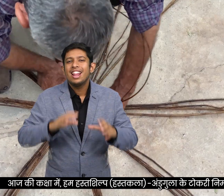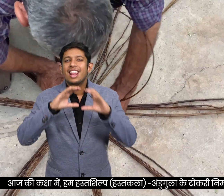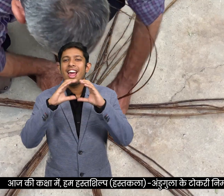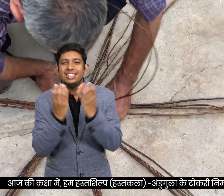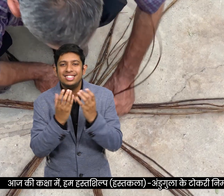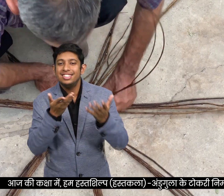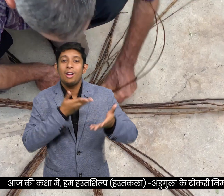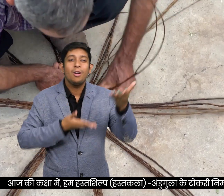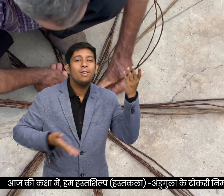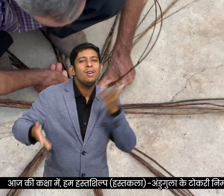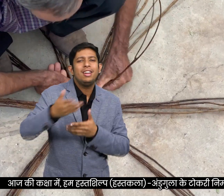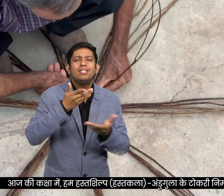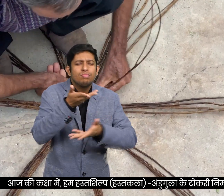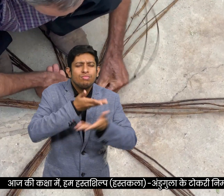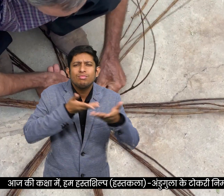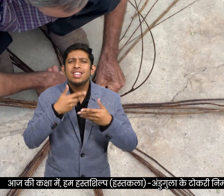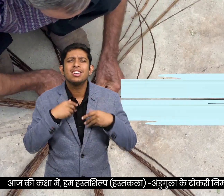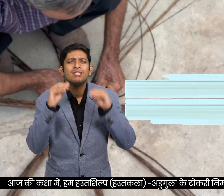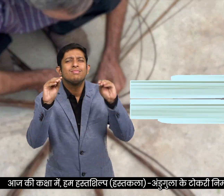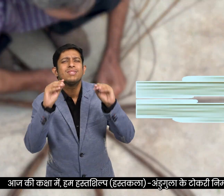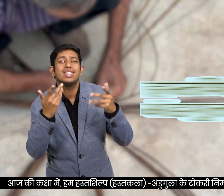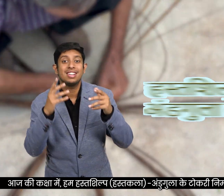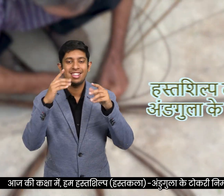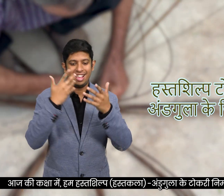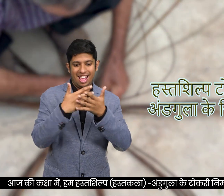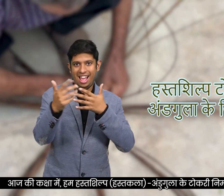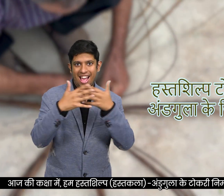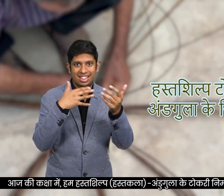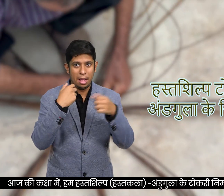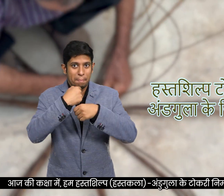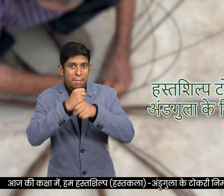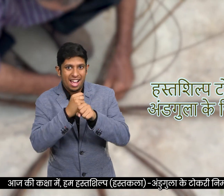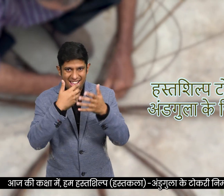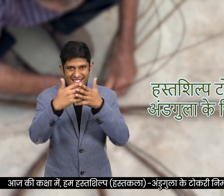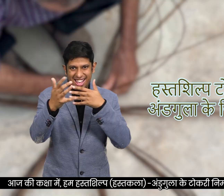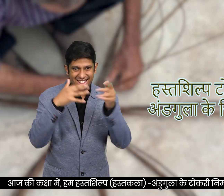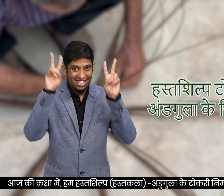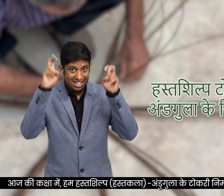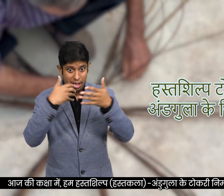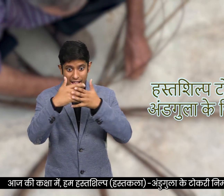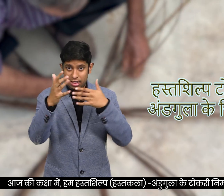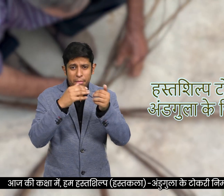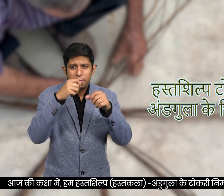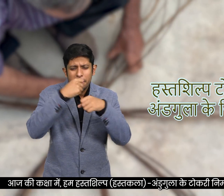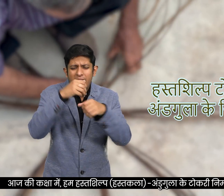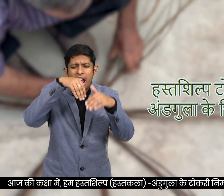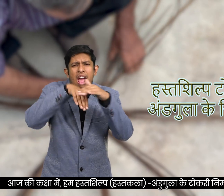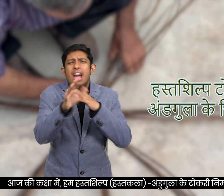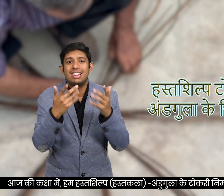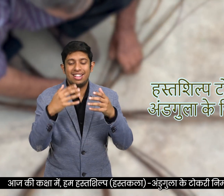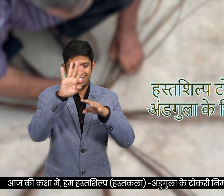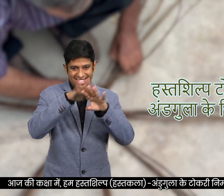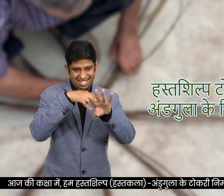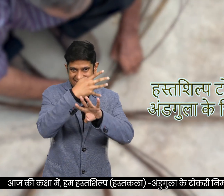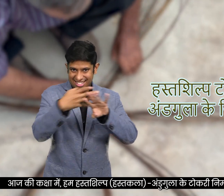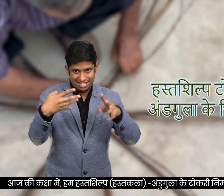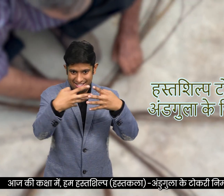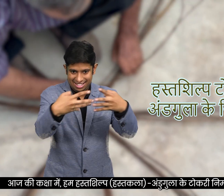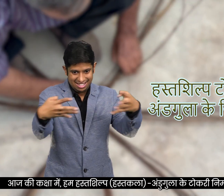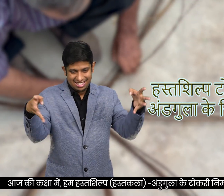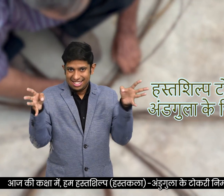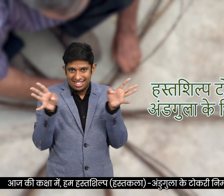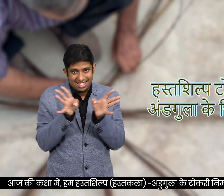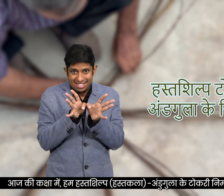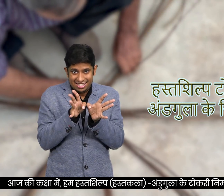आज की कक्षा में हम हस्तशिल्प यानी हस्तकला अडुगला के टोकरी निर्माताओं पर चर्चा कर रहे हैं।